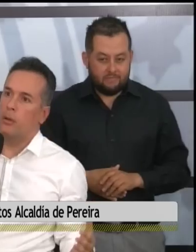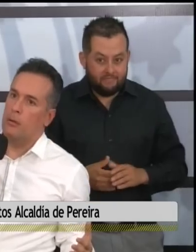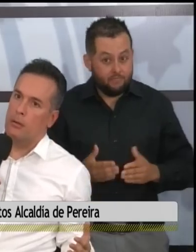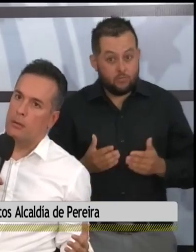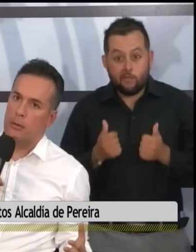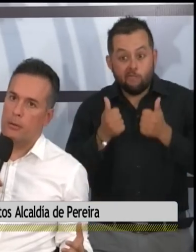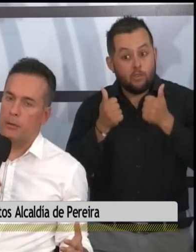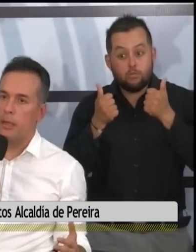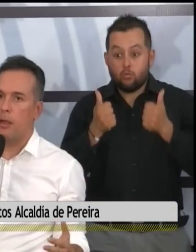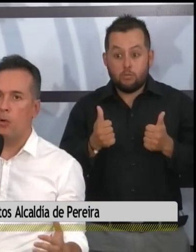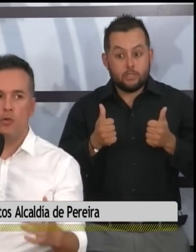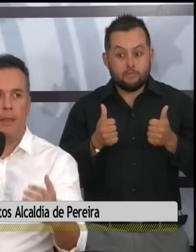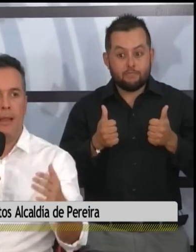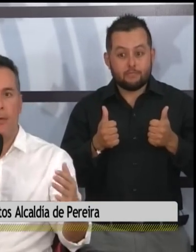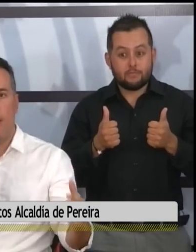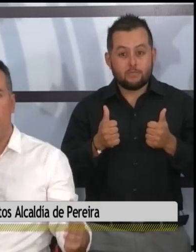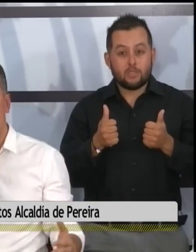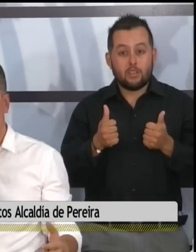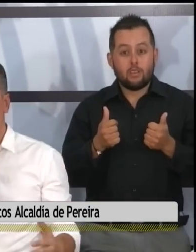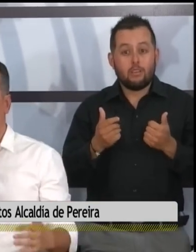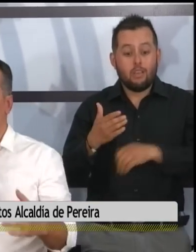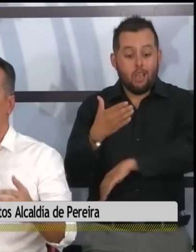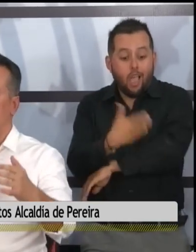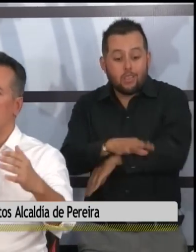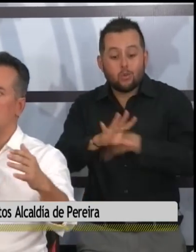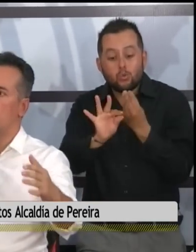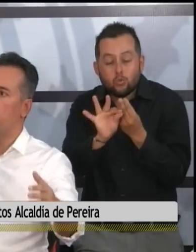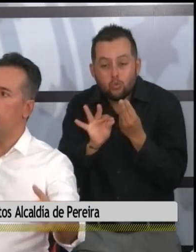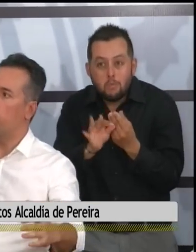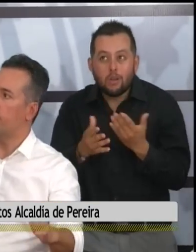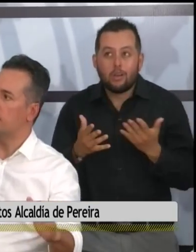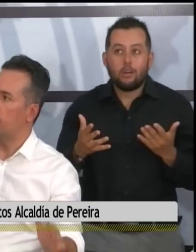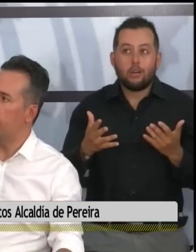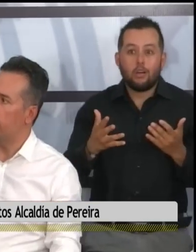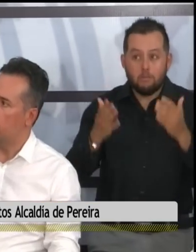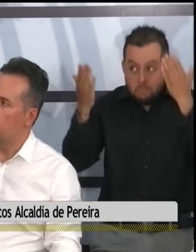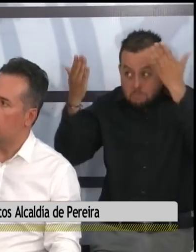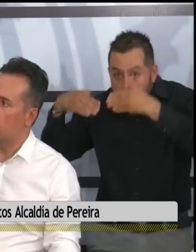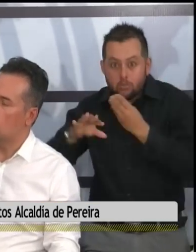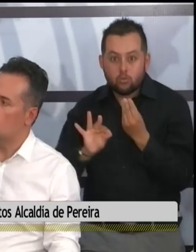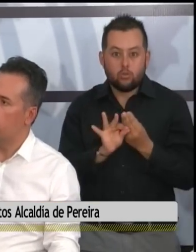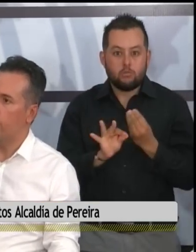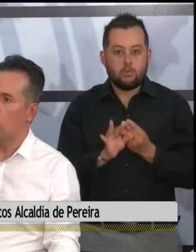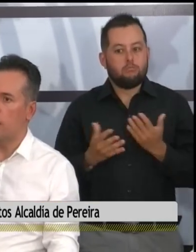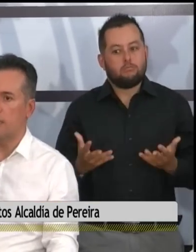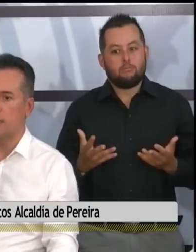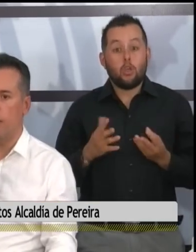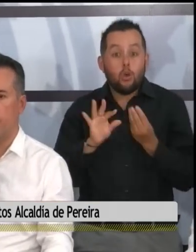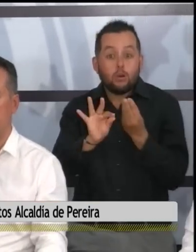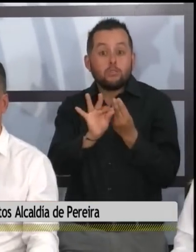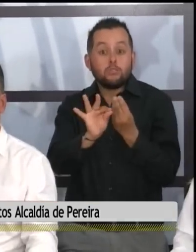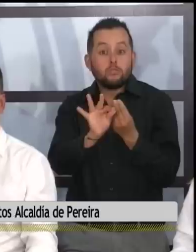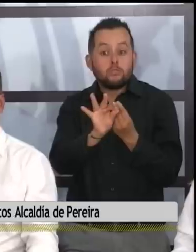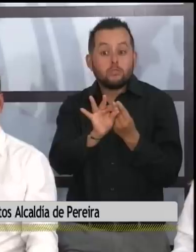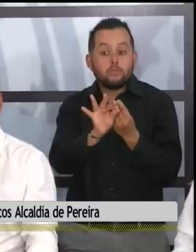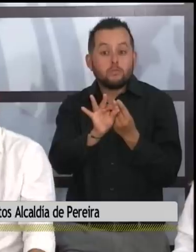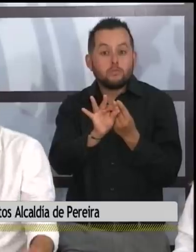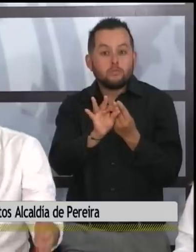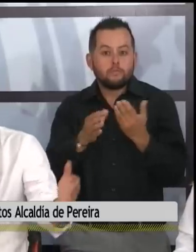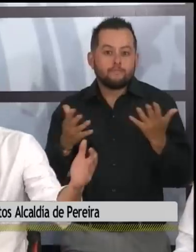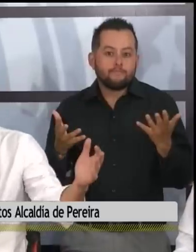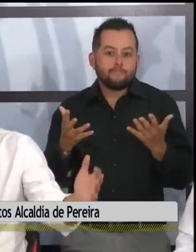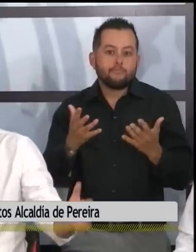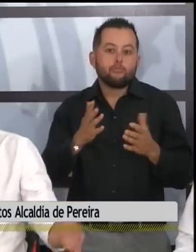bueno. Ni que consuman en la vía pública, ni que consuman a puerta cerrada. El consumo de drogas hace parte de